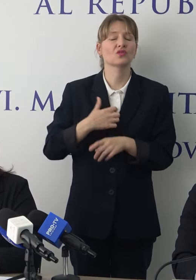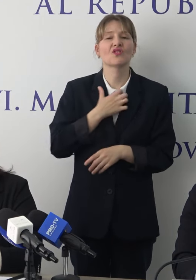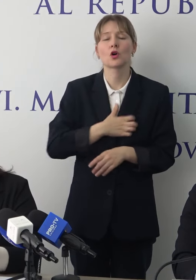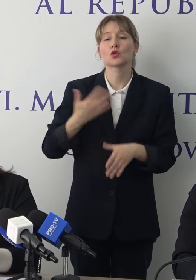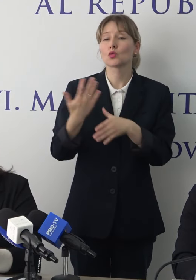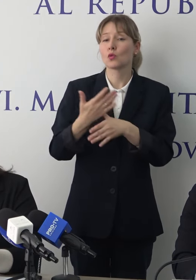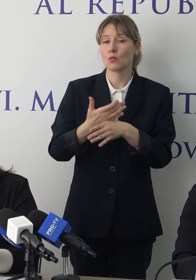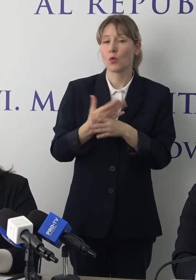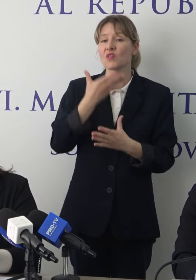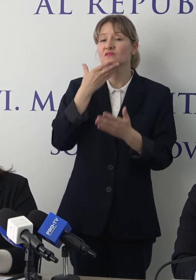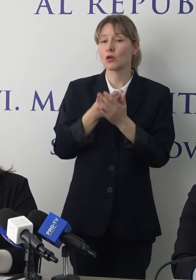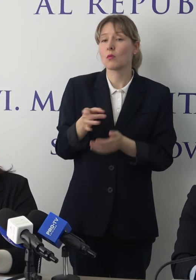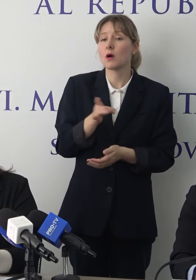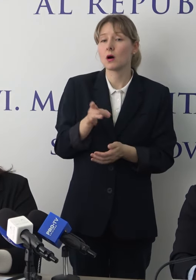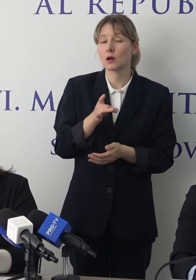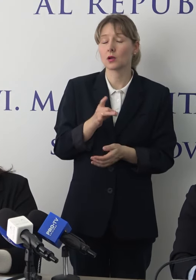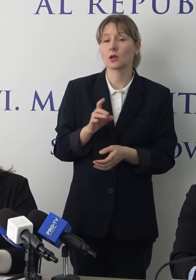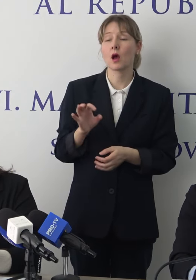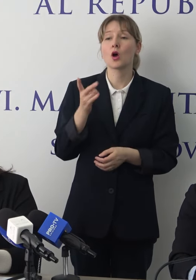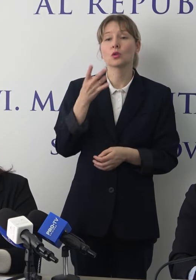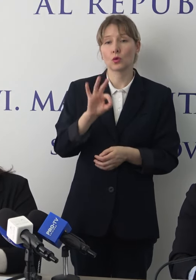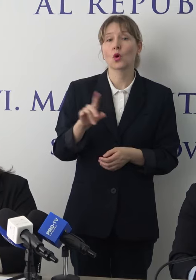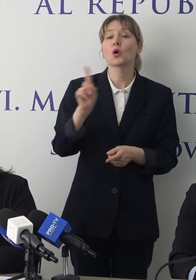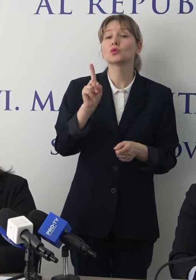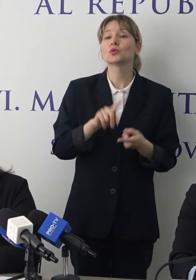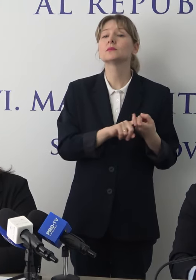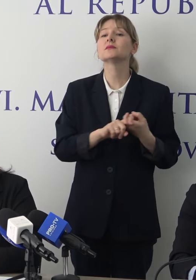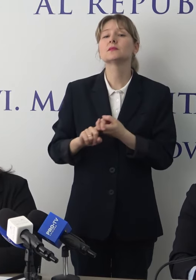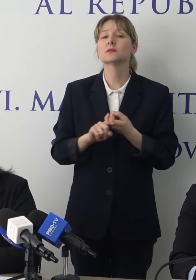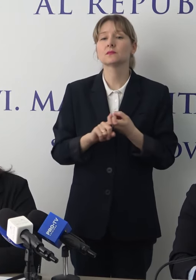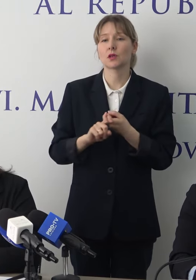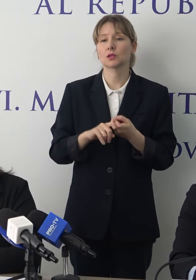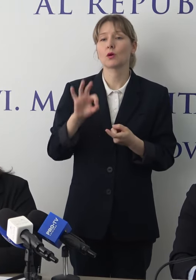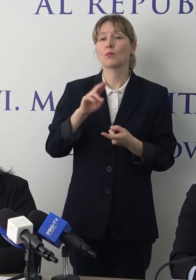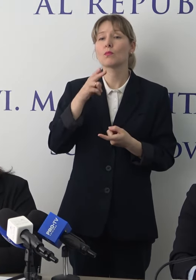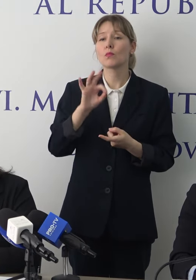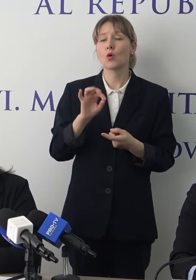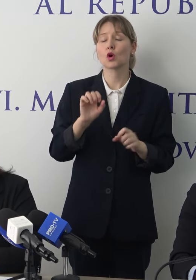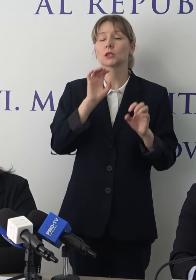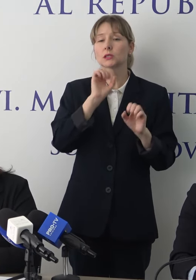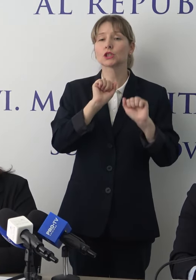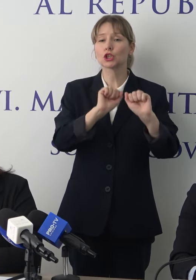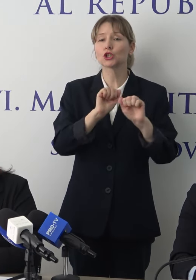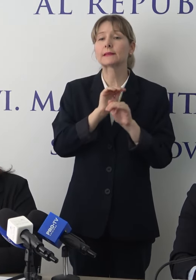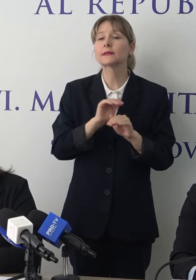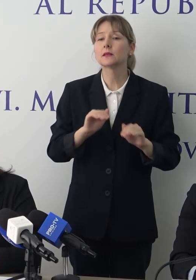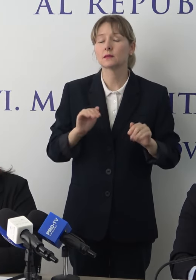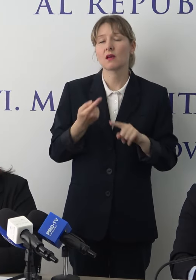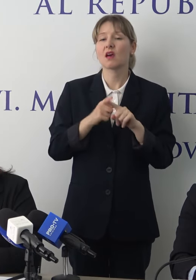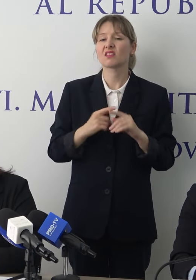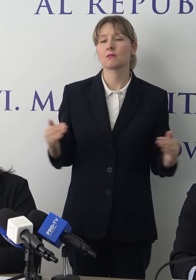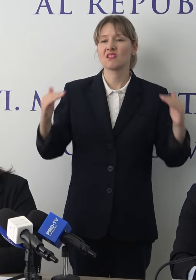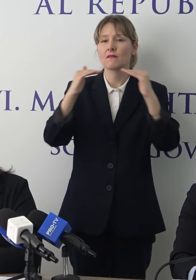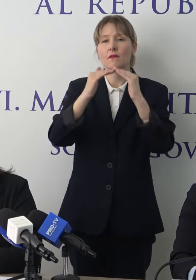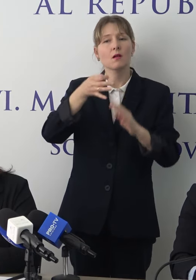care activează. Însă, în ceea ce privește tot spectrul ce ține de protecția copilului, există un nivel de